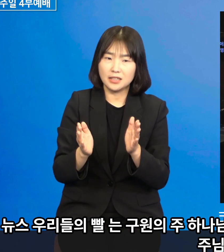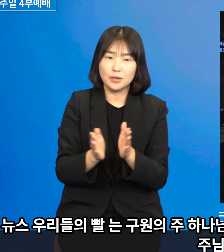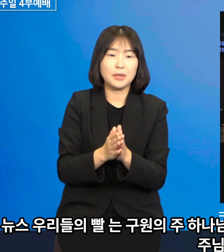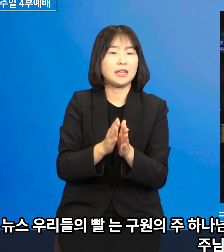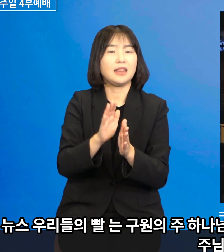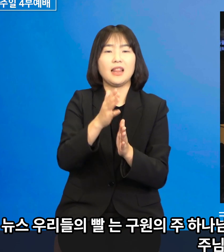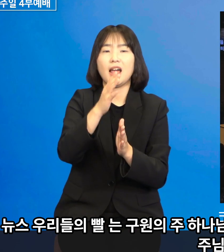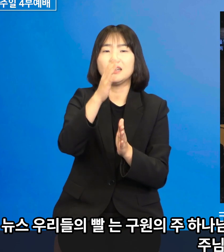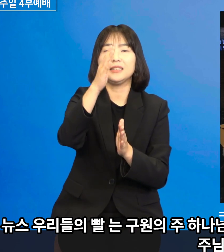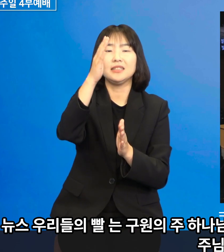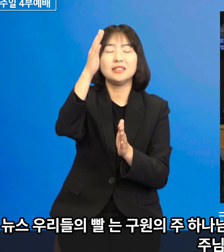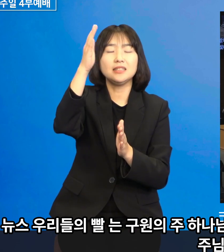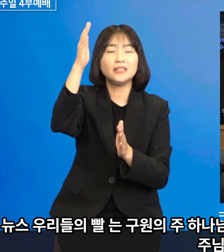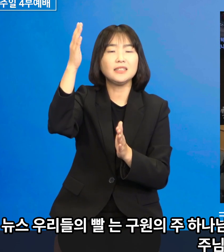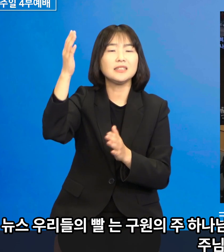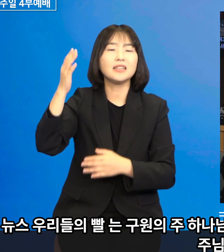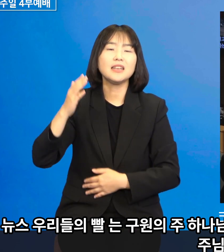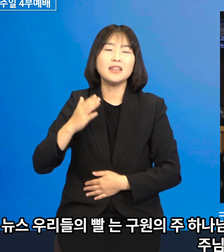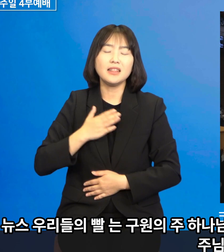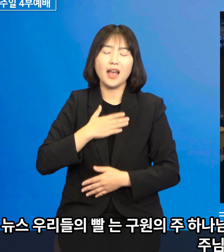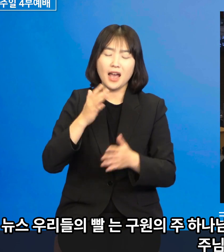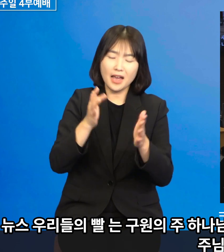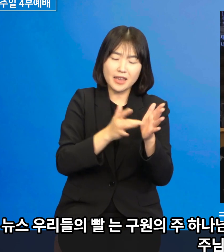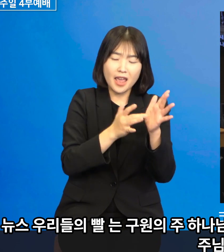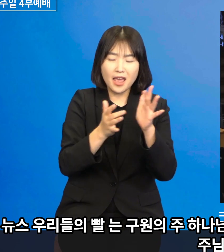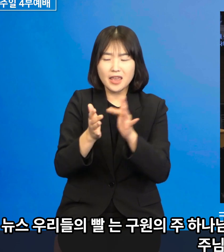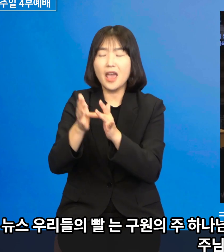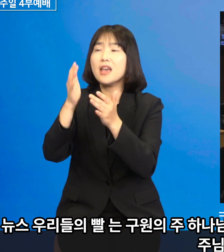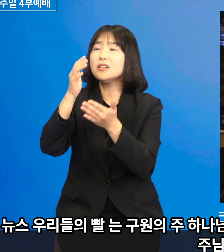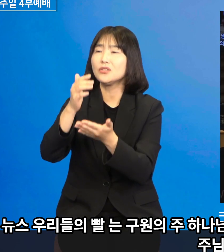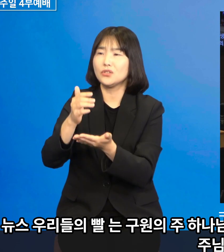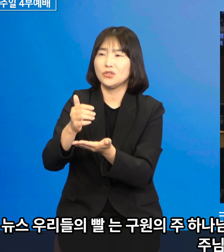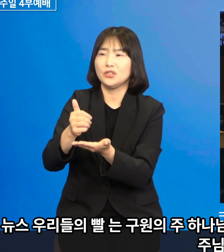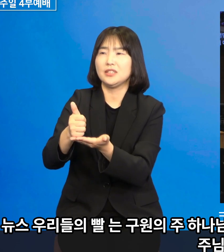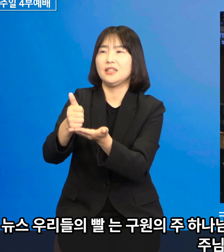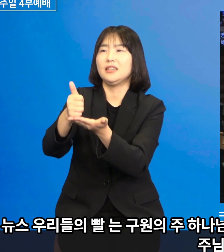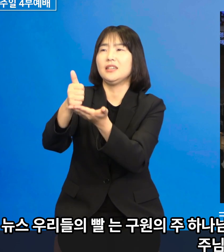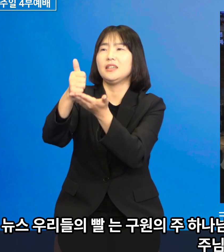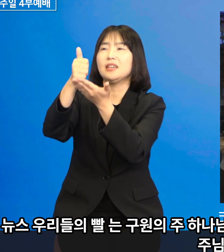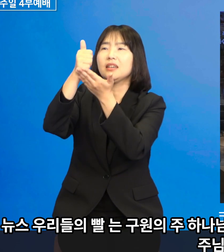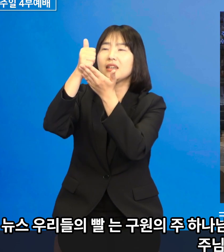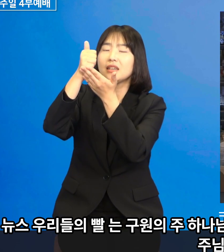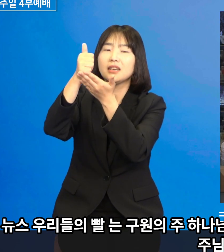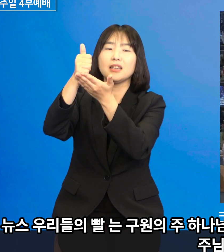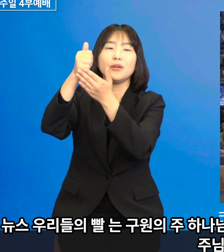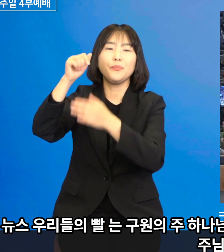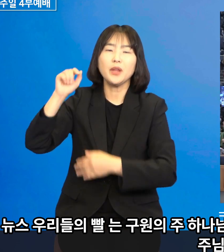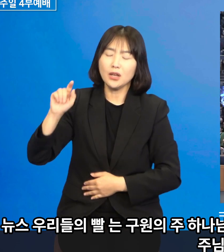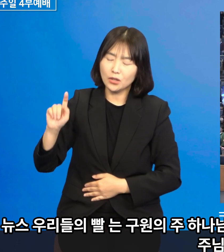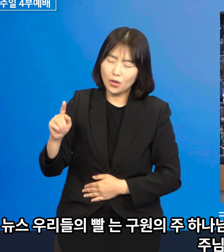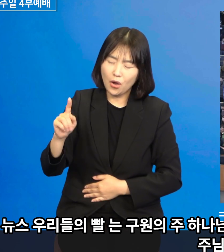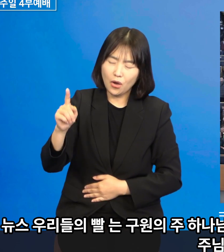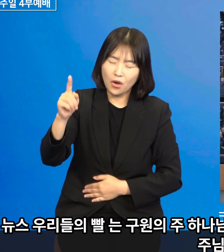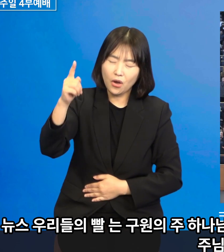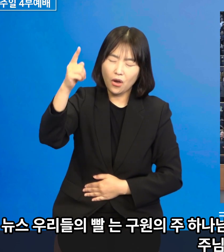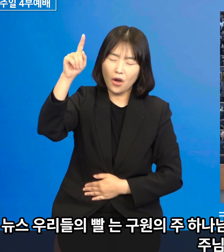영원히 나의 빛나는 예수님 나의 예수님